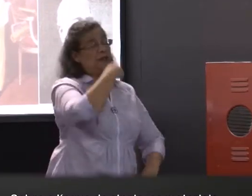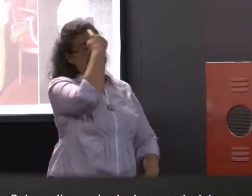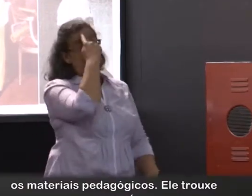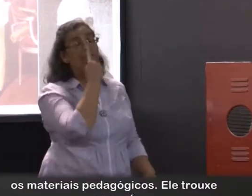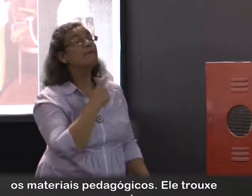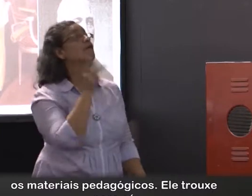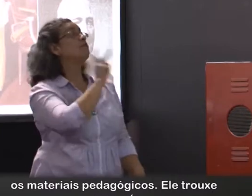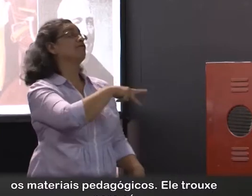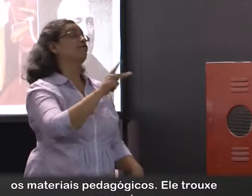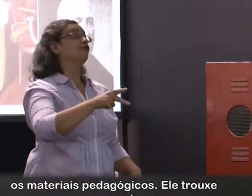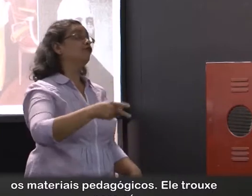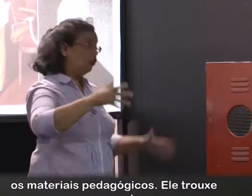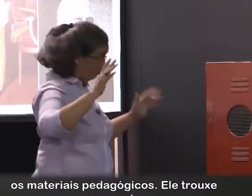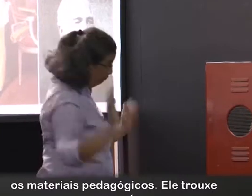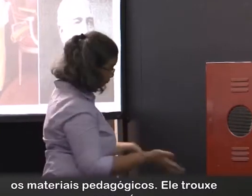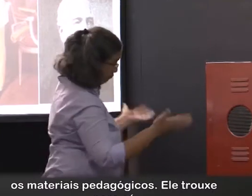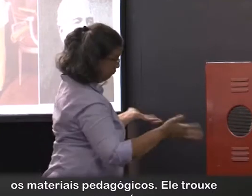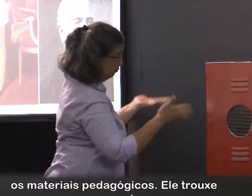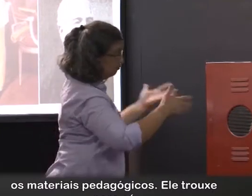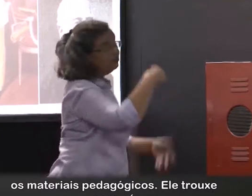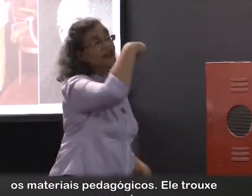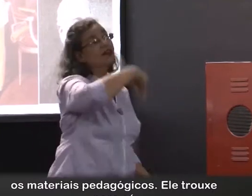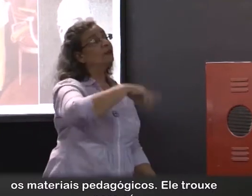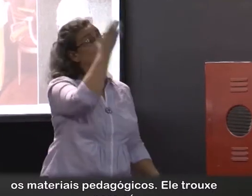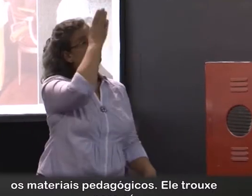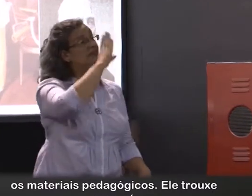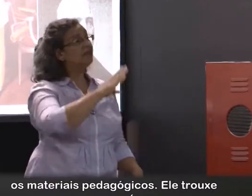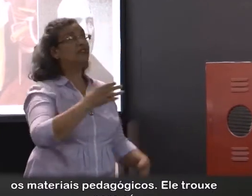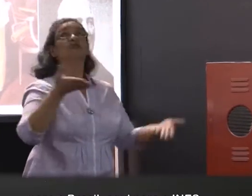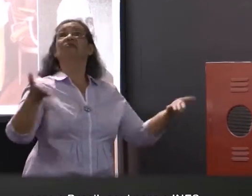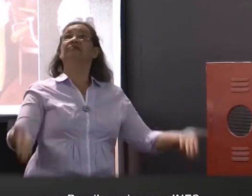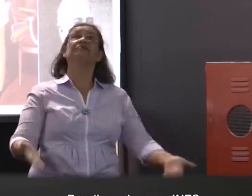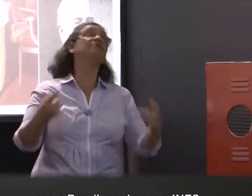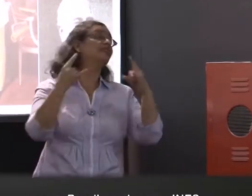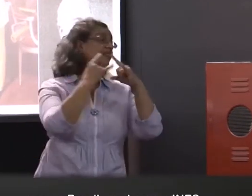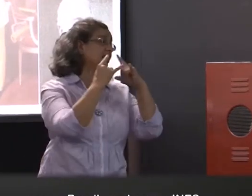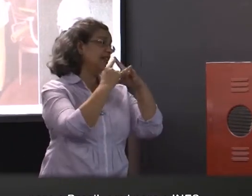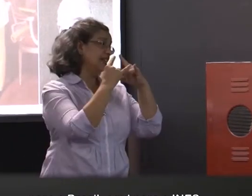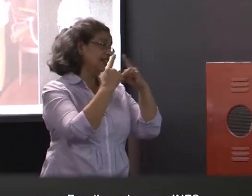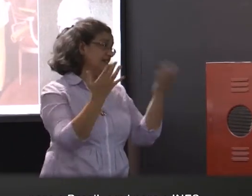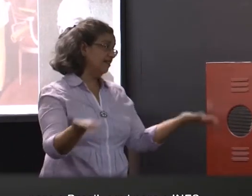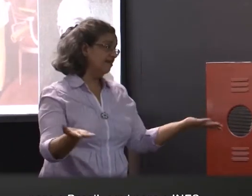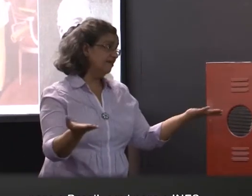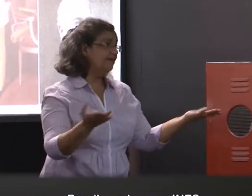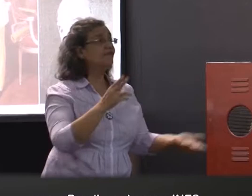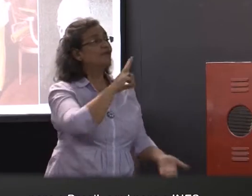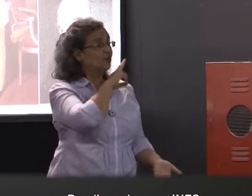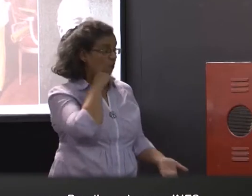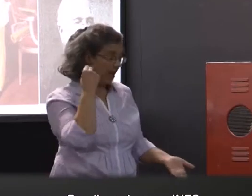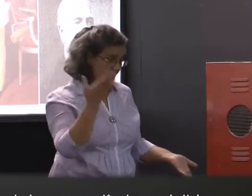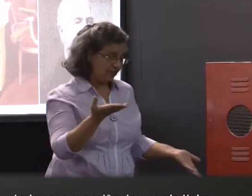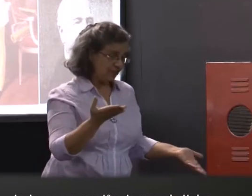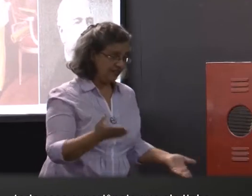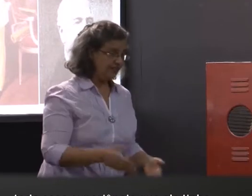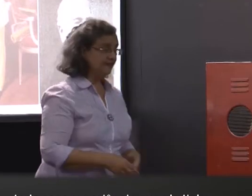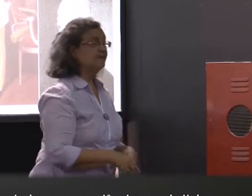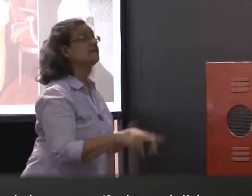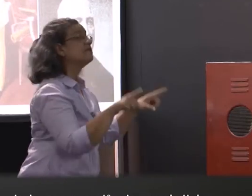materiais pedagógicos. Ele trouxe para cá, para o Brasil, né, para o INES, aqui para o INES, todo esse material, toda